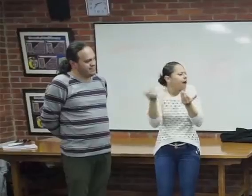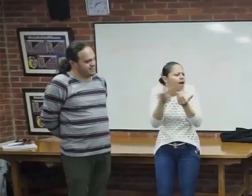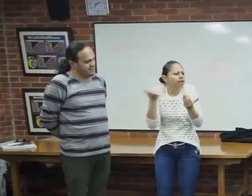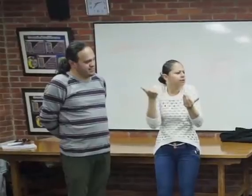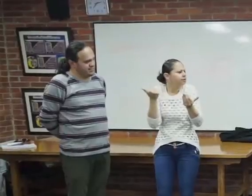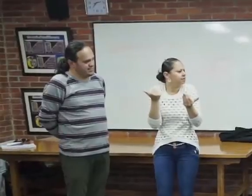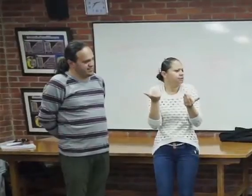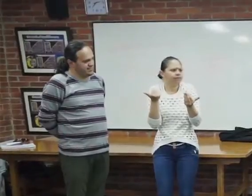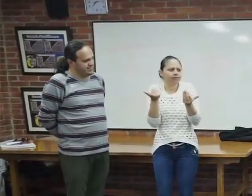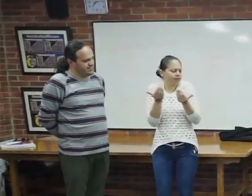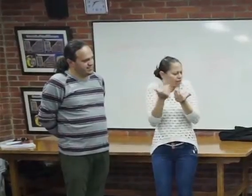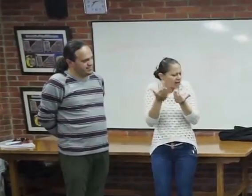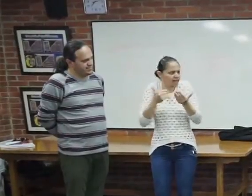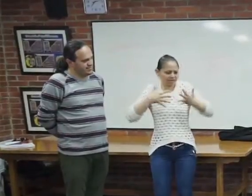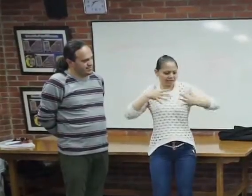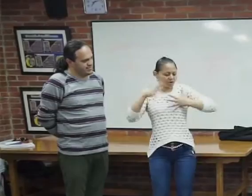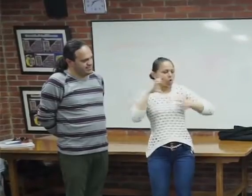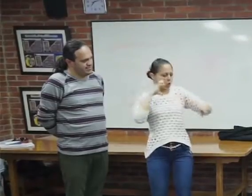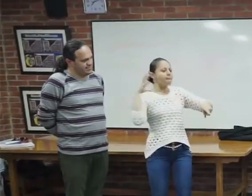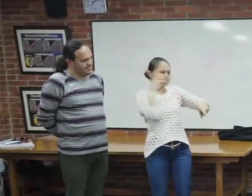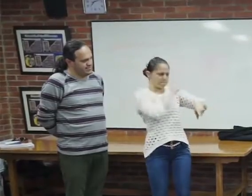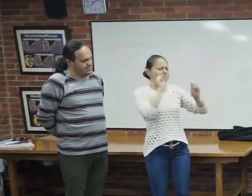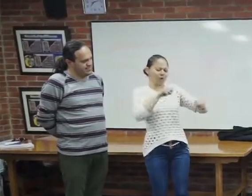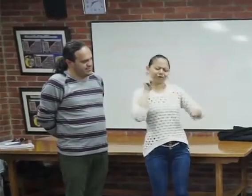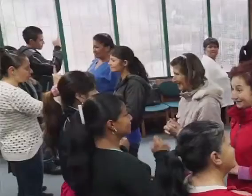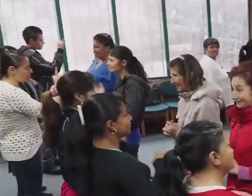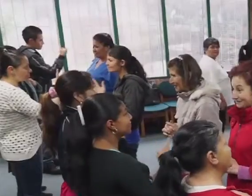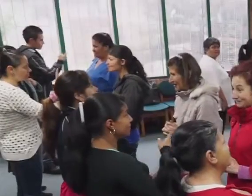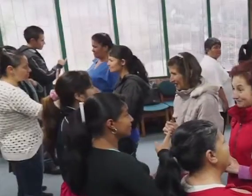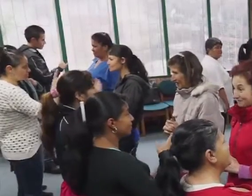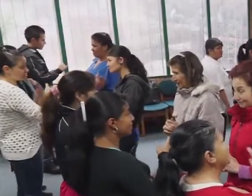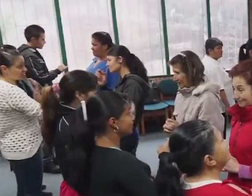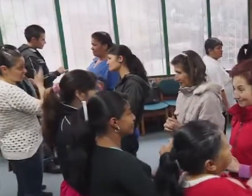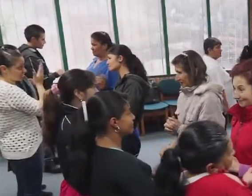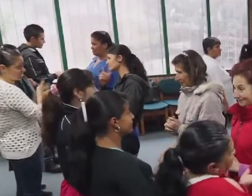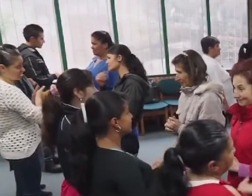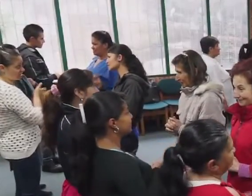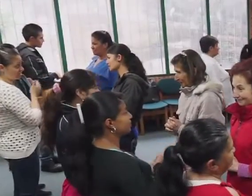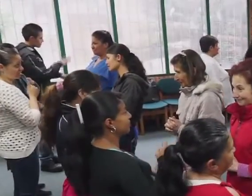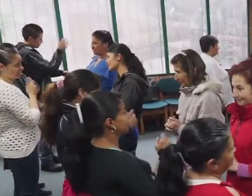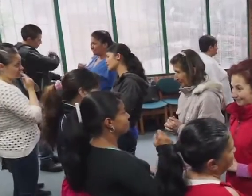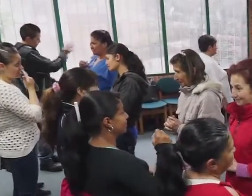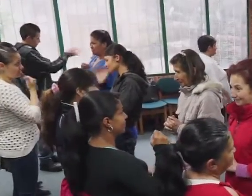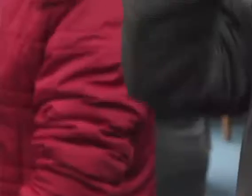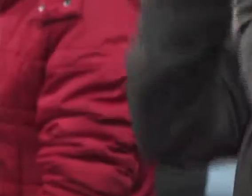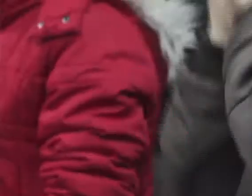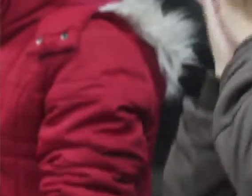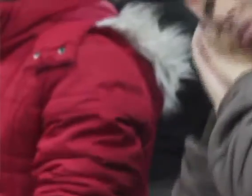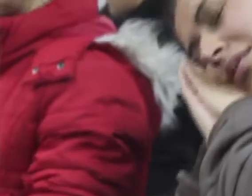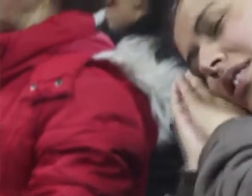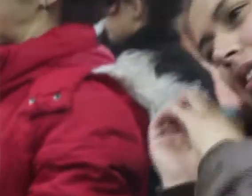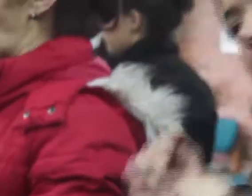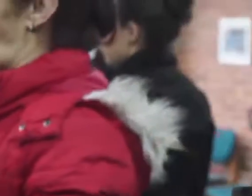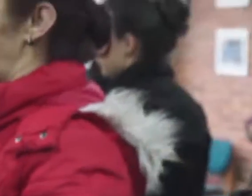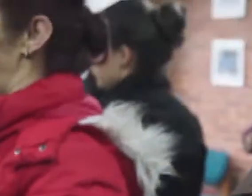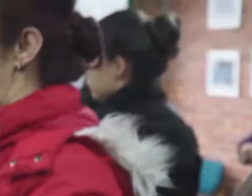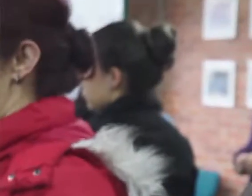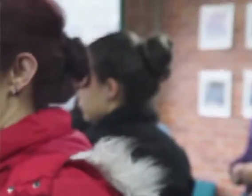padres aprendan a comunicarse con sus hijos. Y el segundo es que ellos puedan apoyar el estudio de los